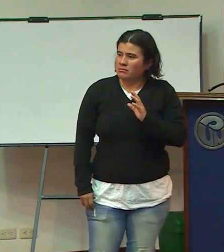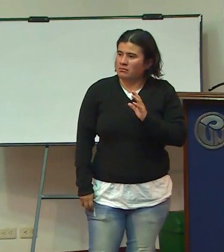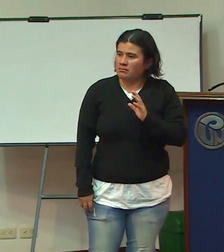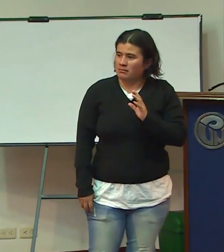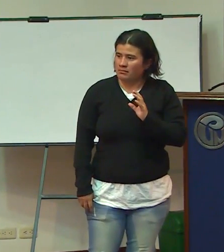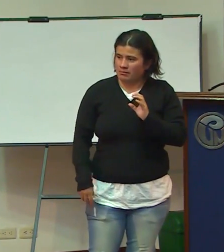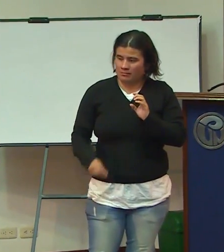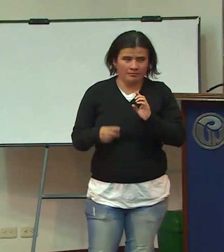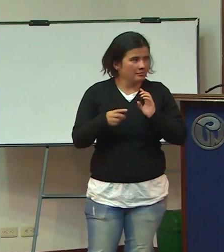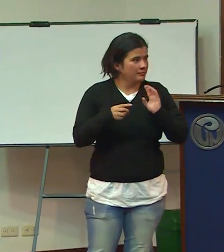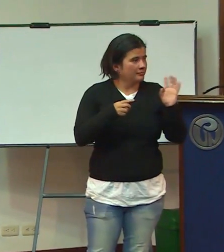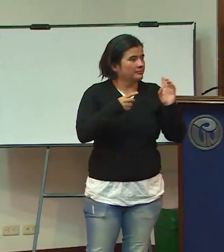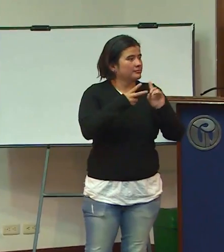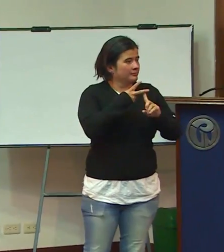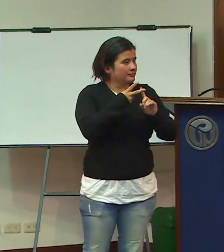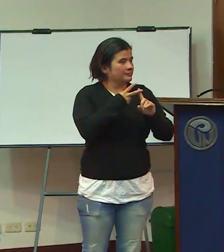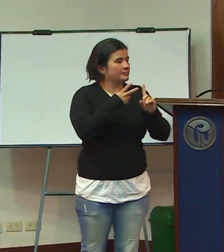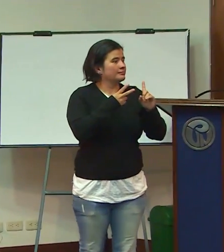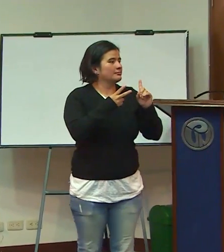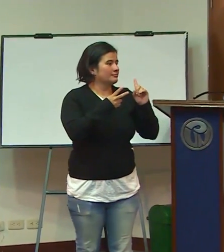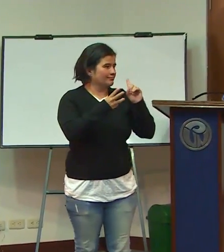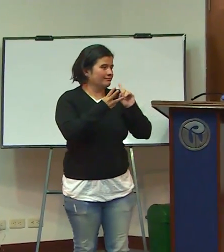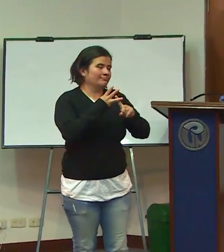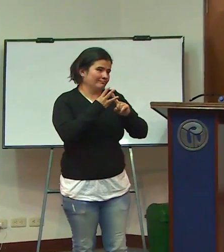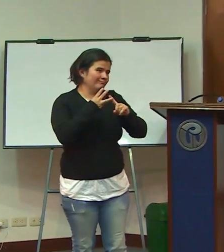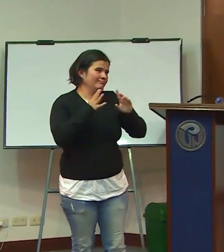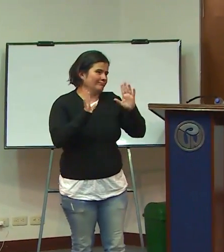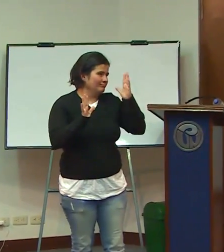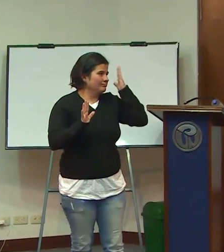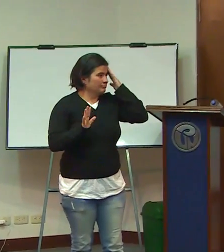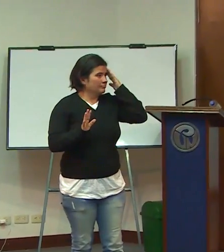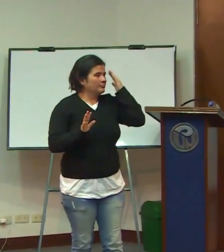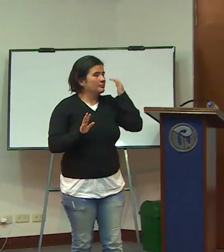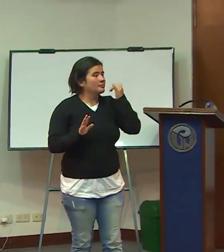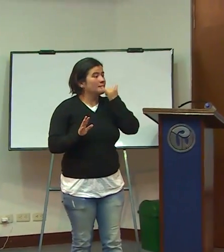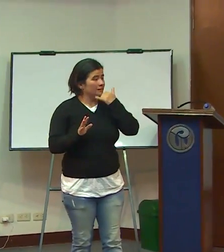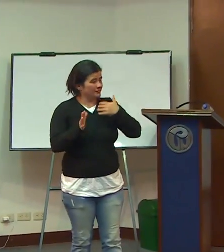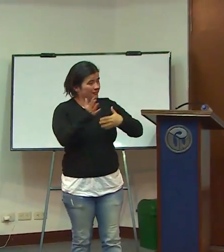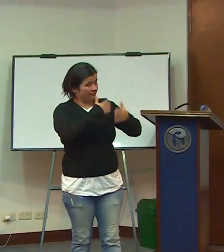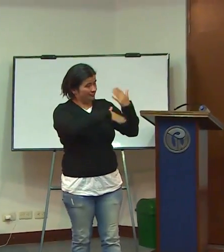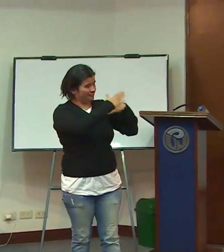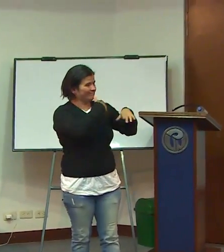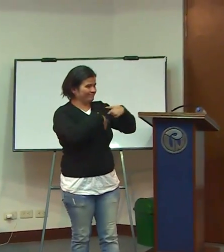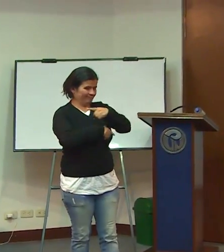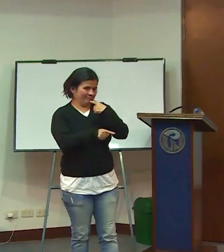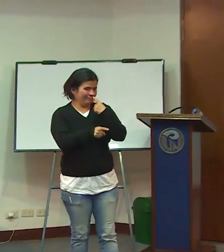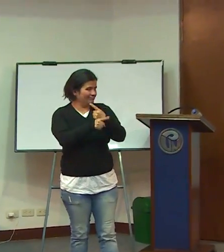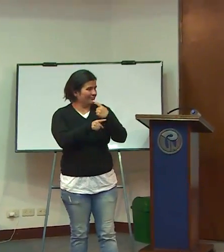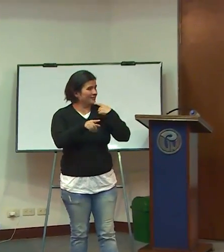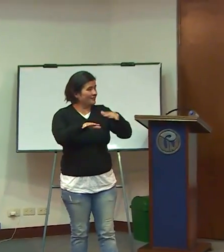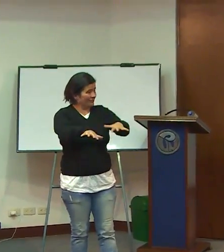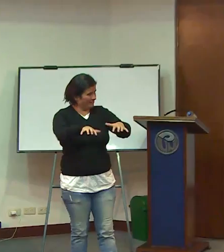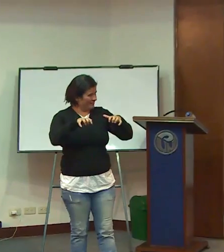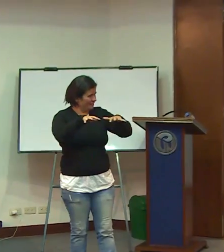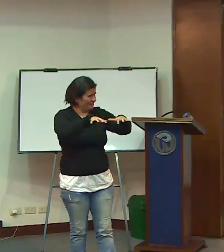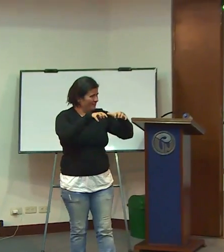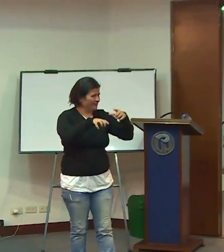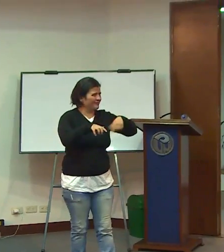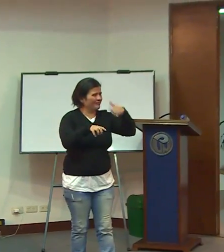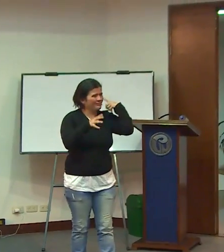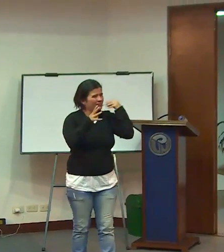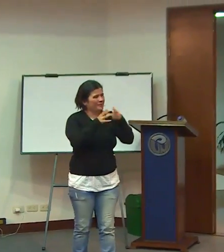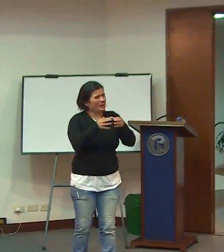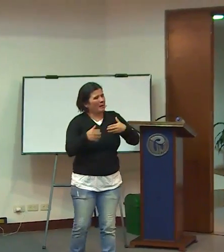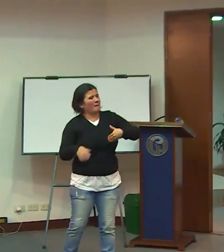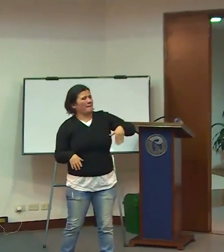mesa. No sé si de pronto lo recuerda o algo así. Es en segundo lugar. En tercero, pues sí, en relación